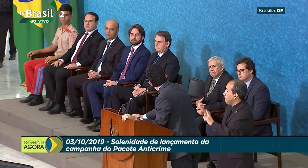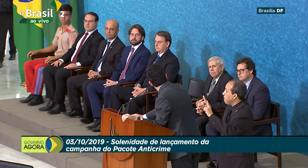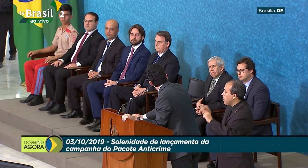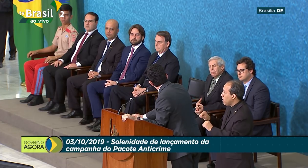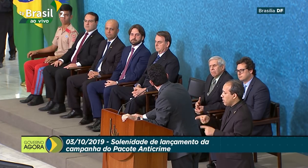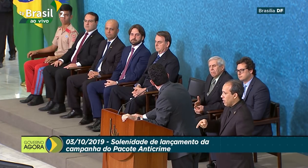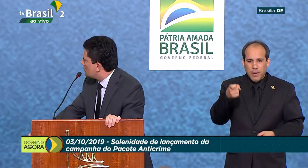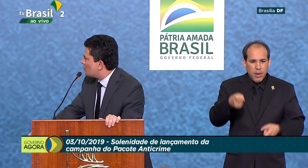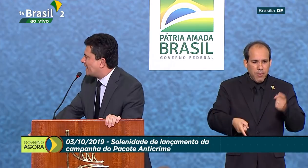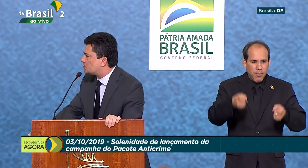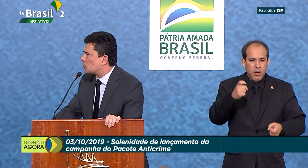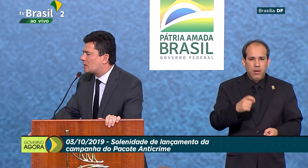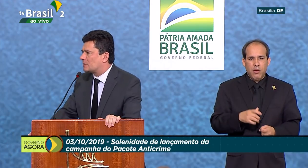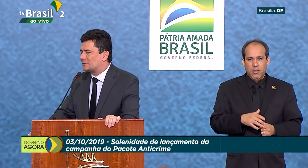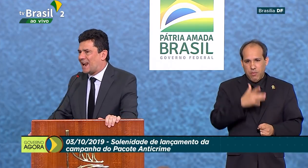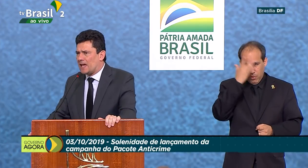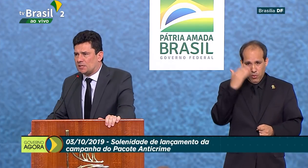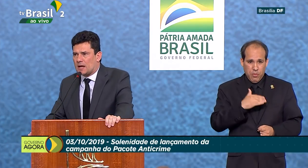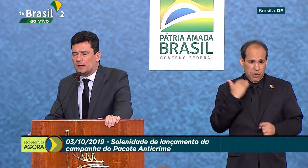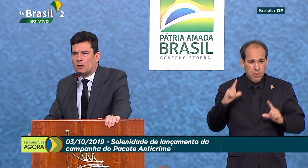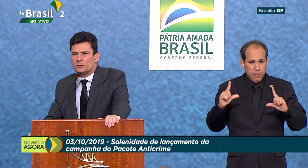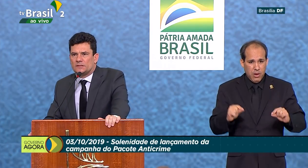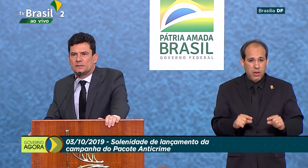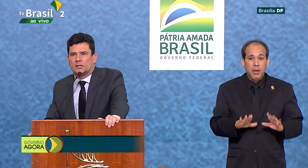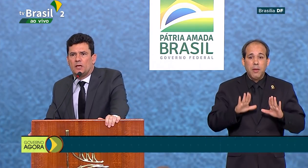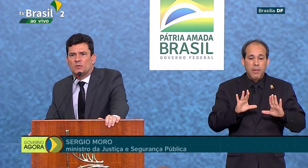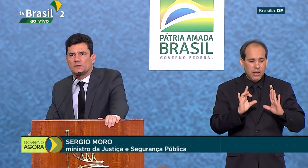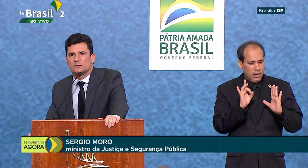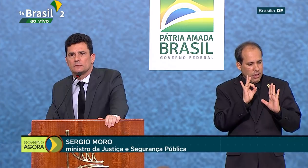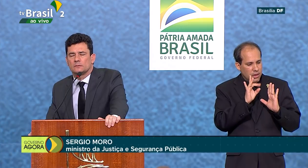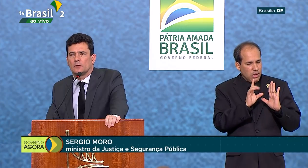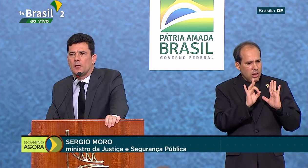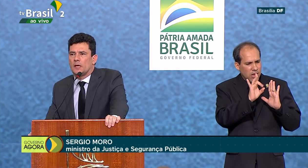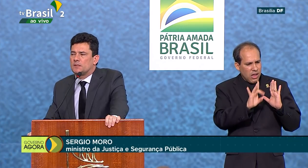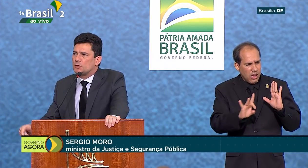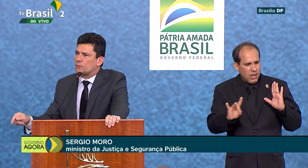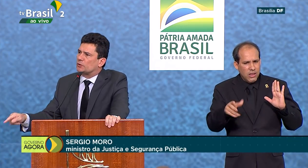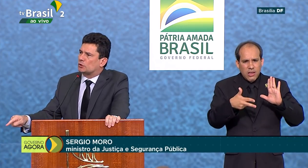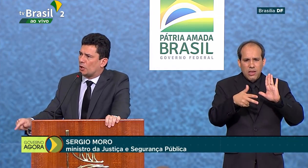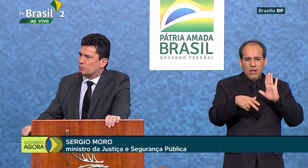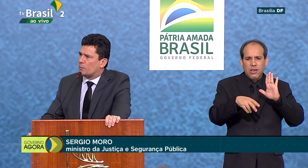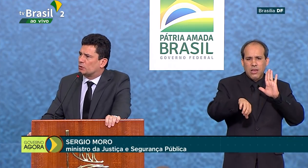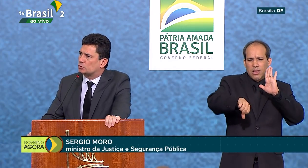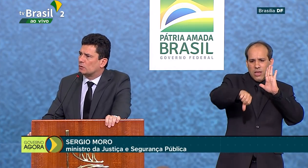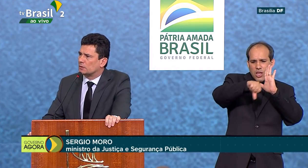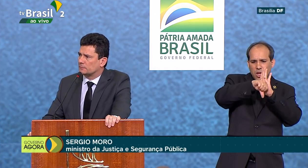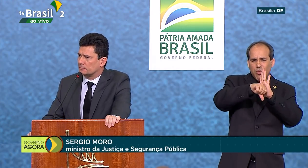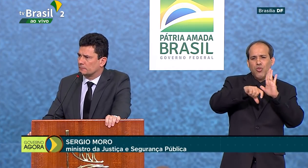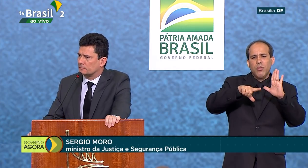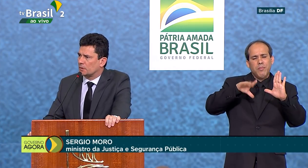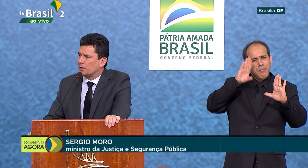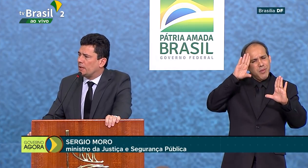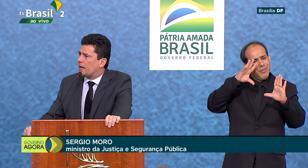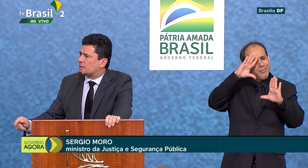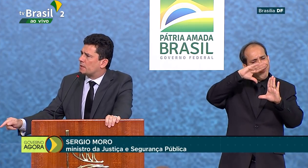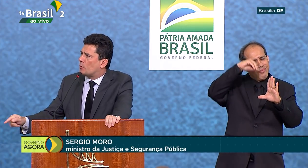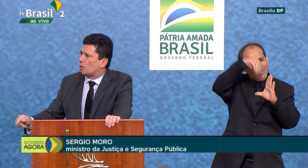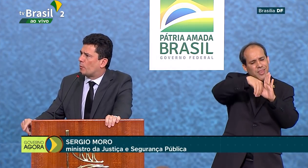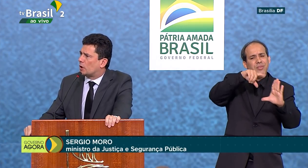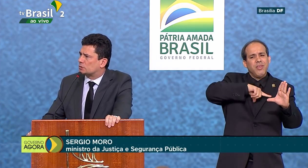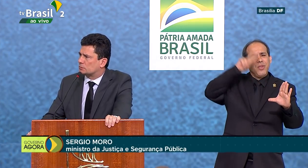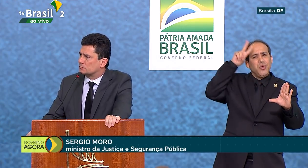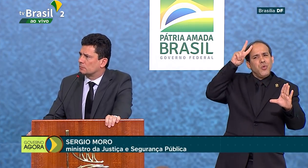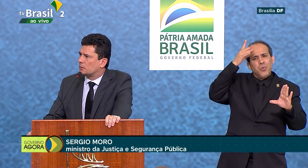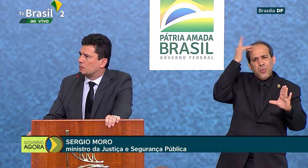menos, mas por trás de cada um desses crimes existe uma história de uma pessoa. E esse é